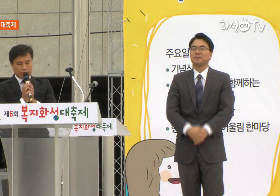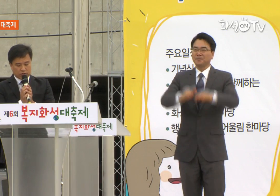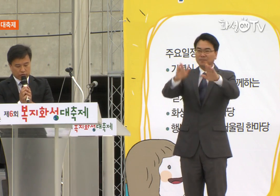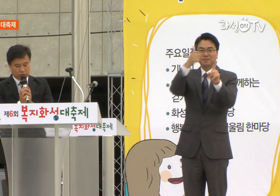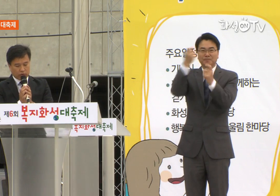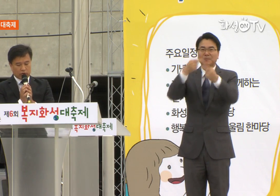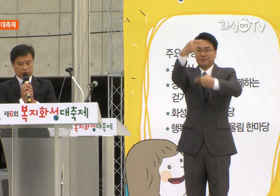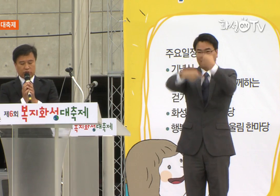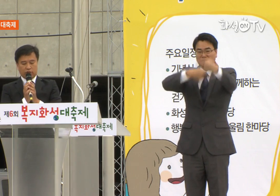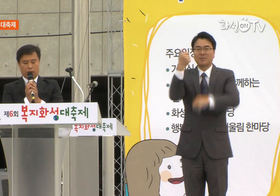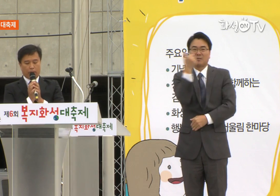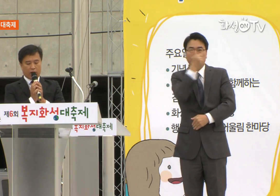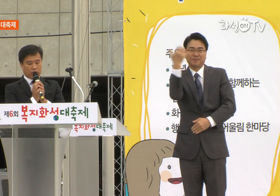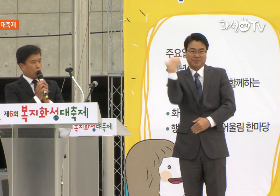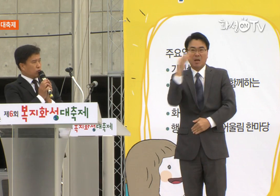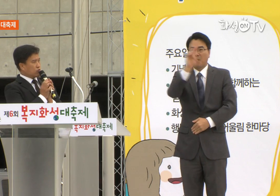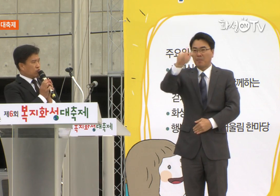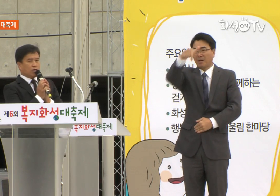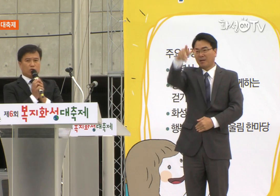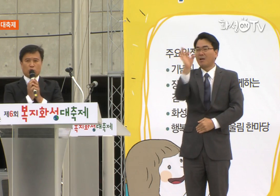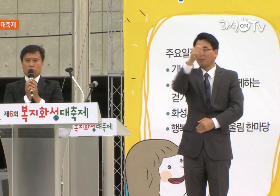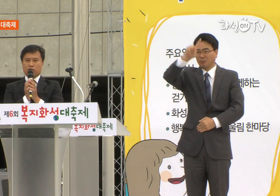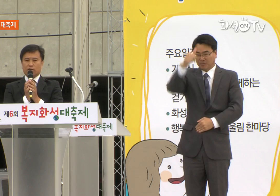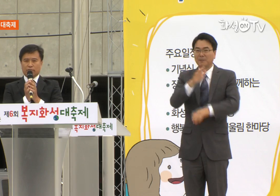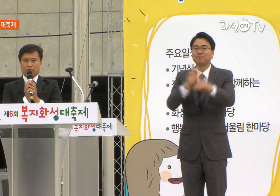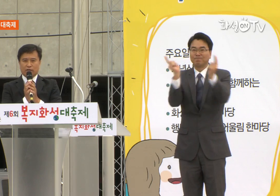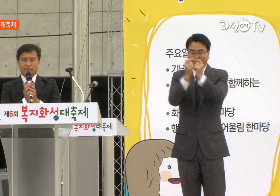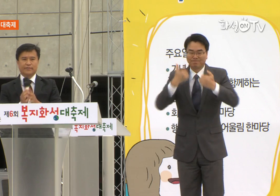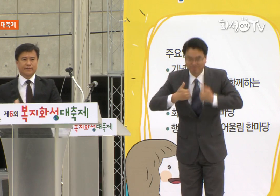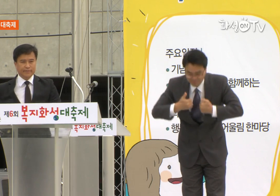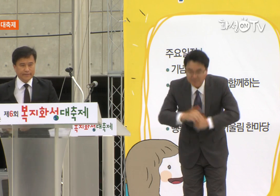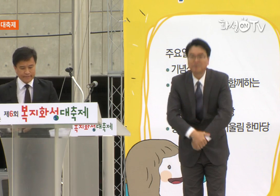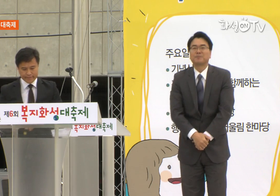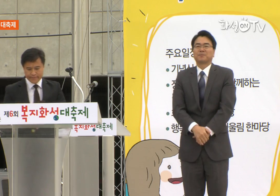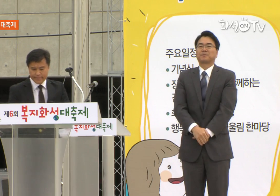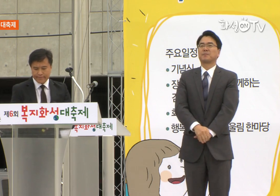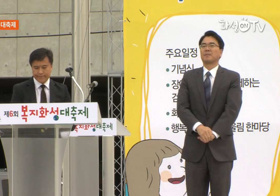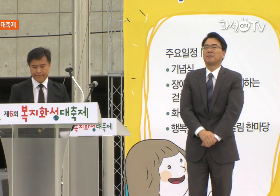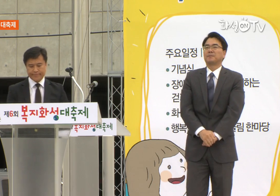오늘 기념식 수화통역을 해주실 박경욱 수화통역사입니다.